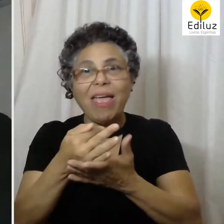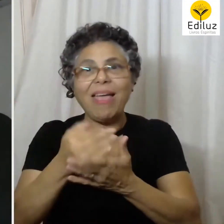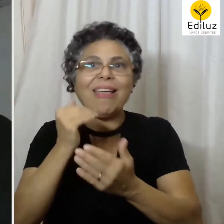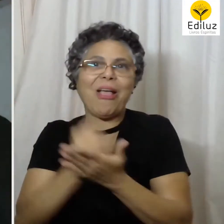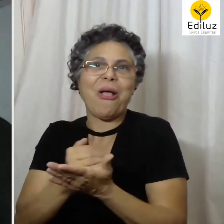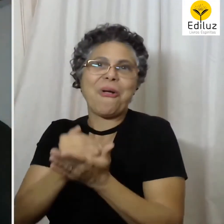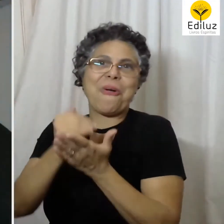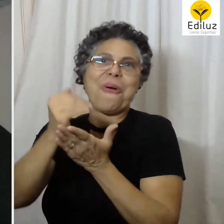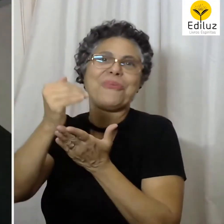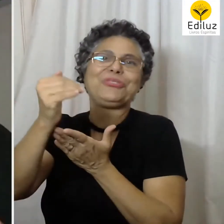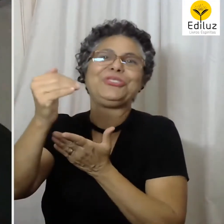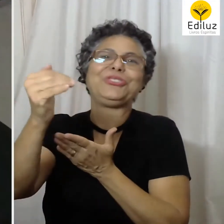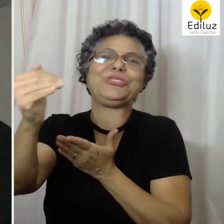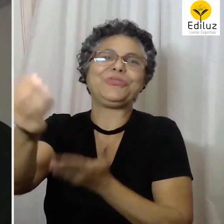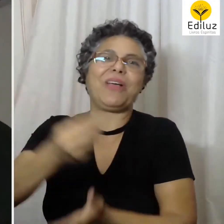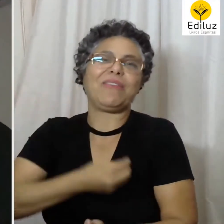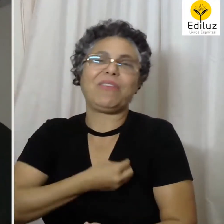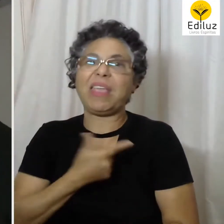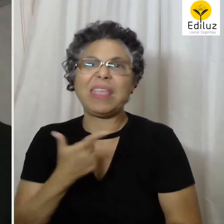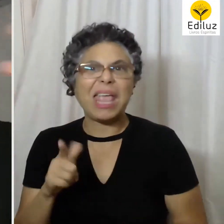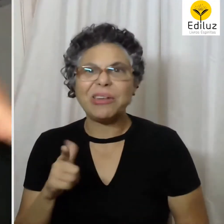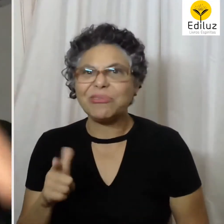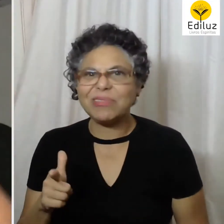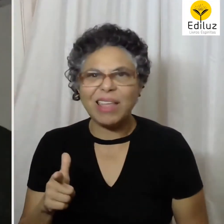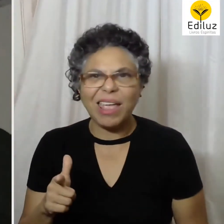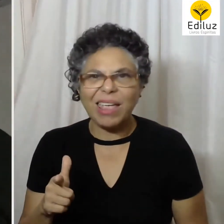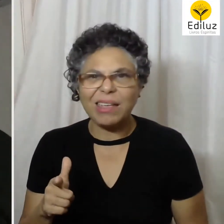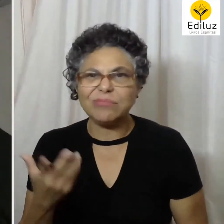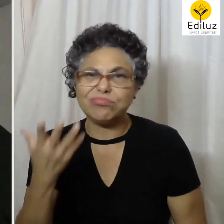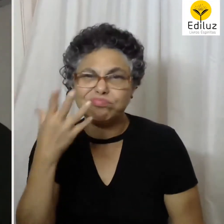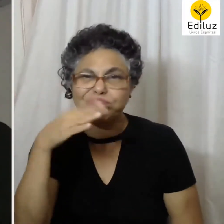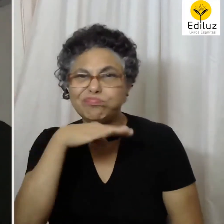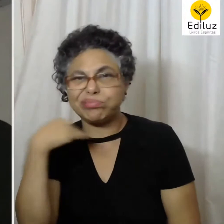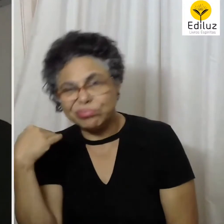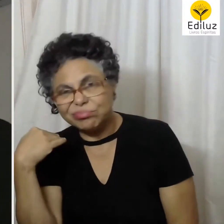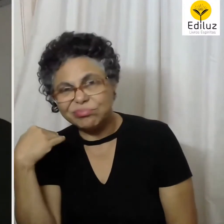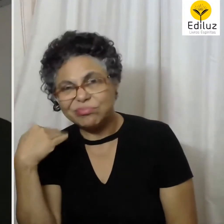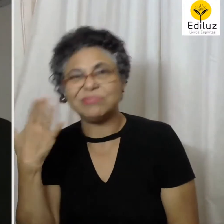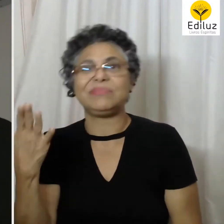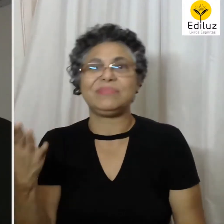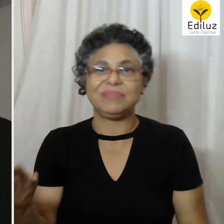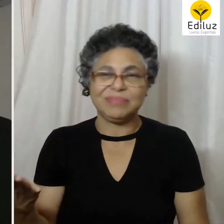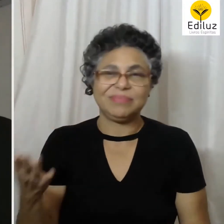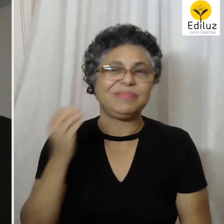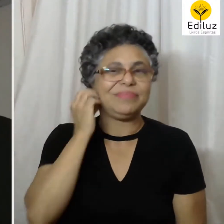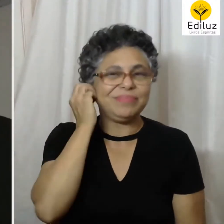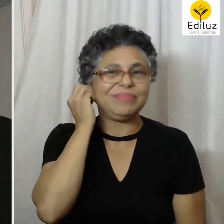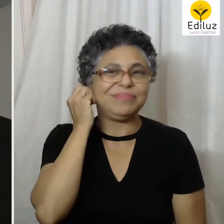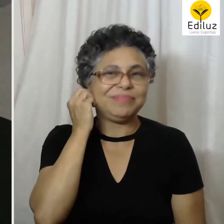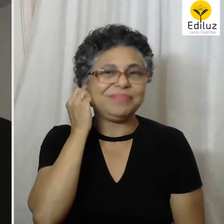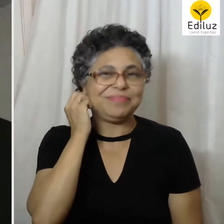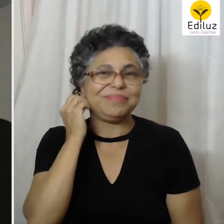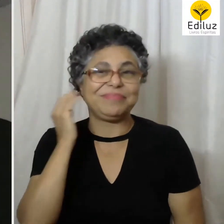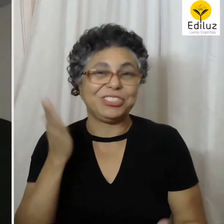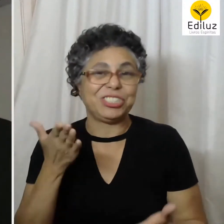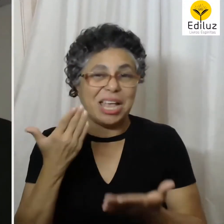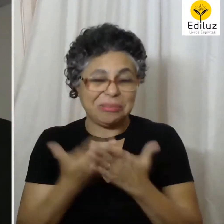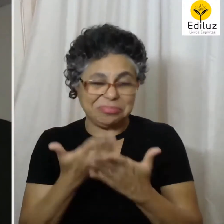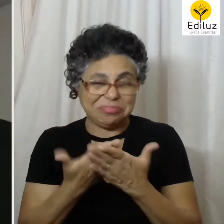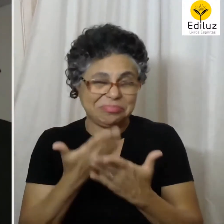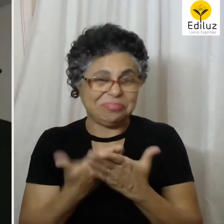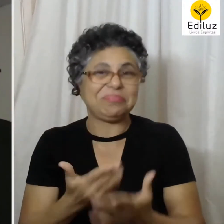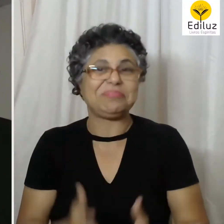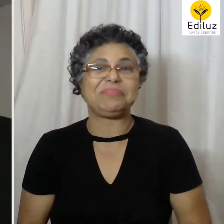posterga, prolonga a sua vida. Quem não tem fé sucumbe num percentual significativo desses públicos alvos de estudo.